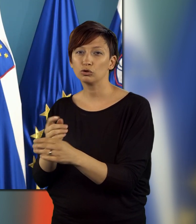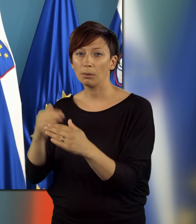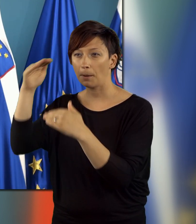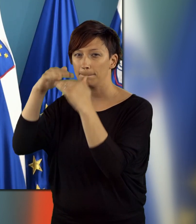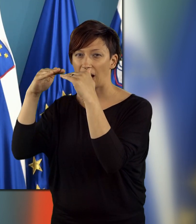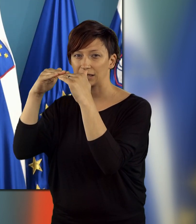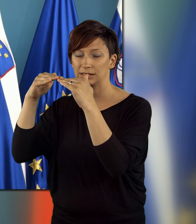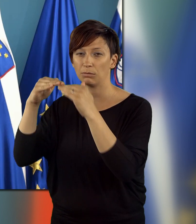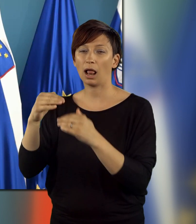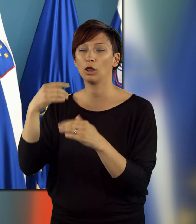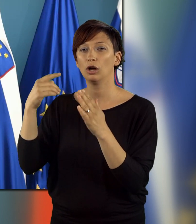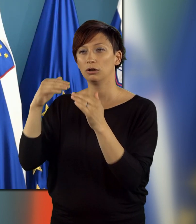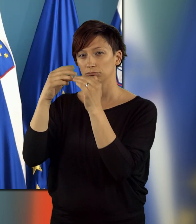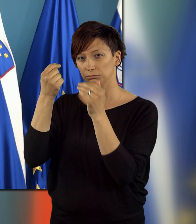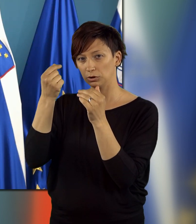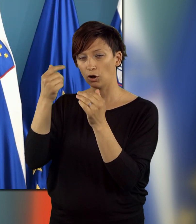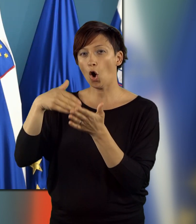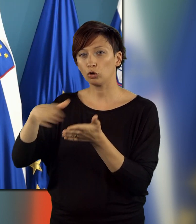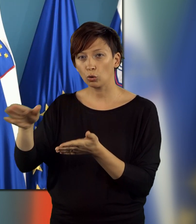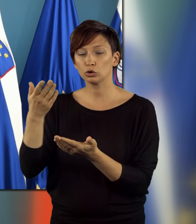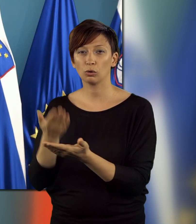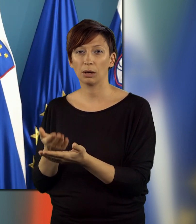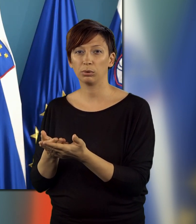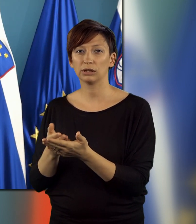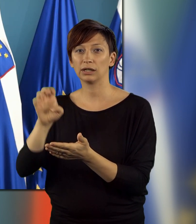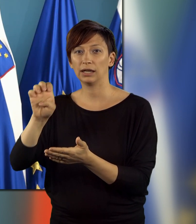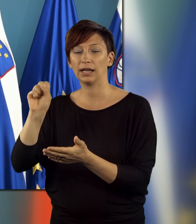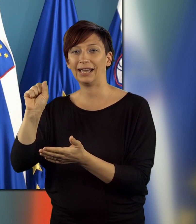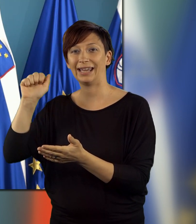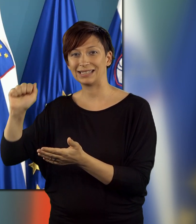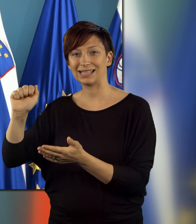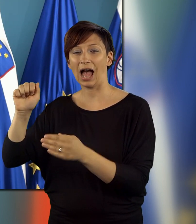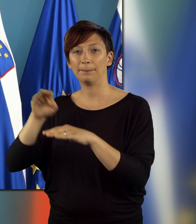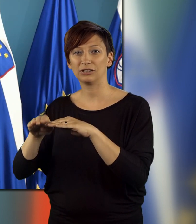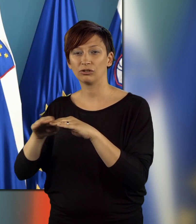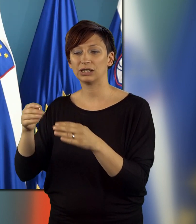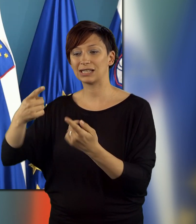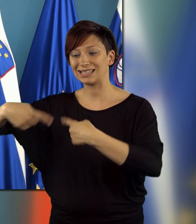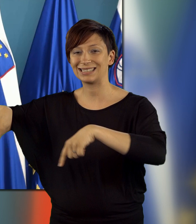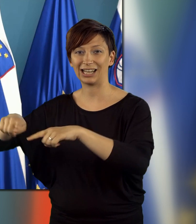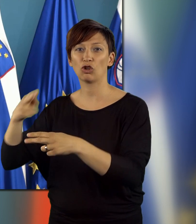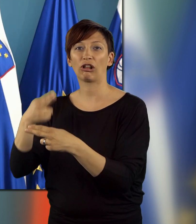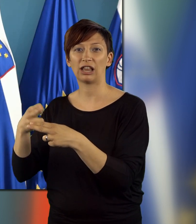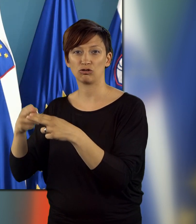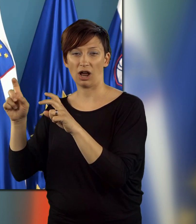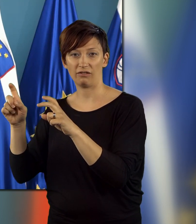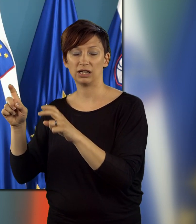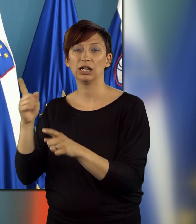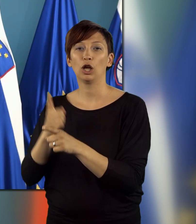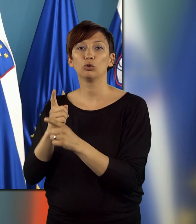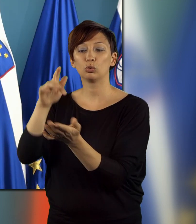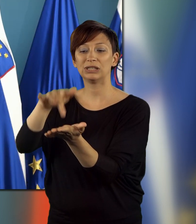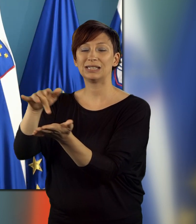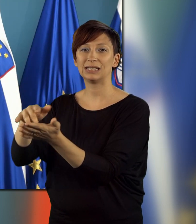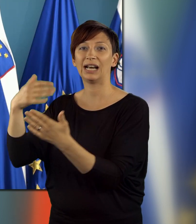maksimalne ravni odhodkov na podlagi ESA metodologije za sektor država in pa tudi